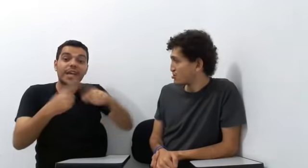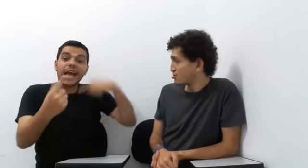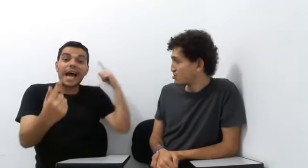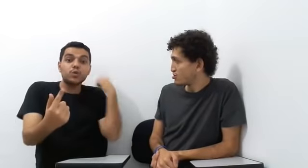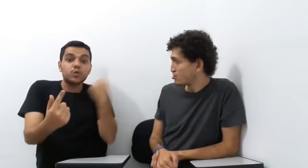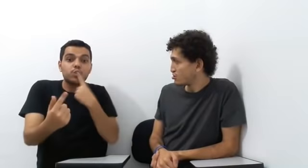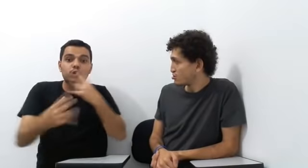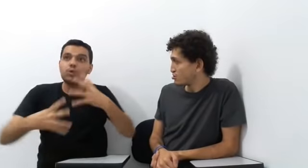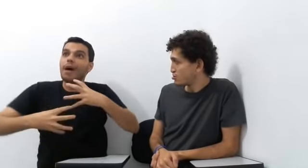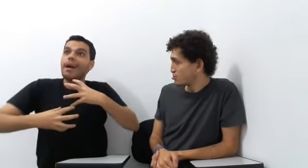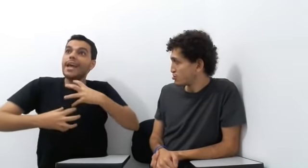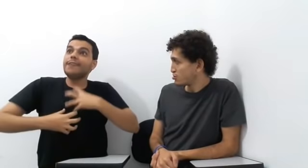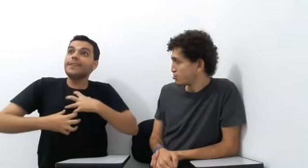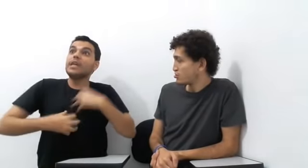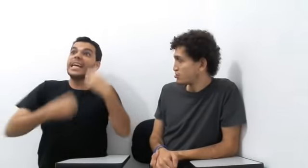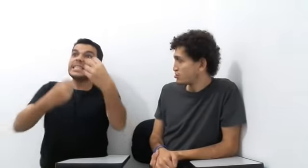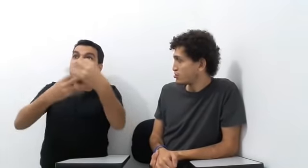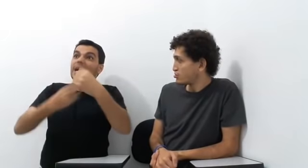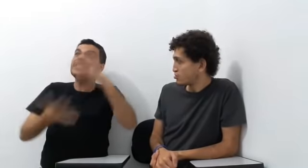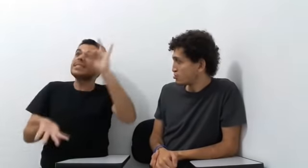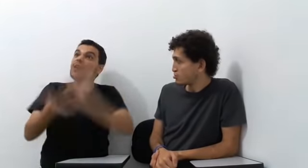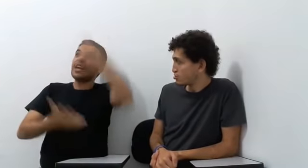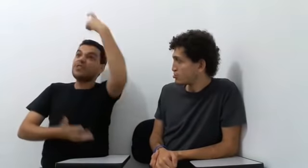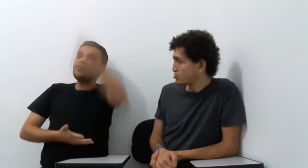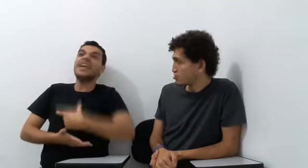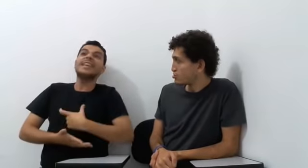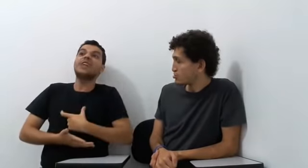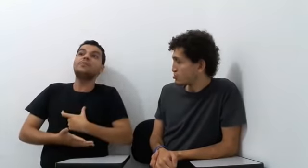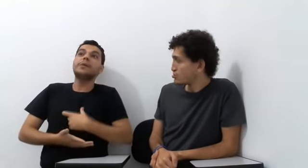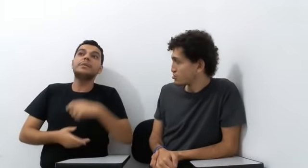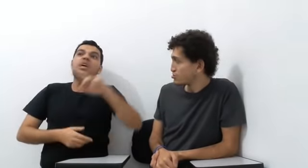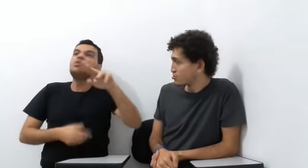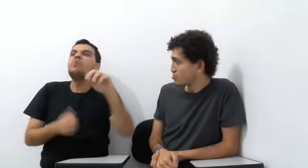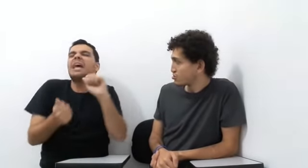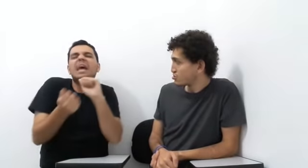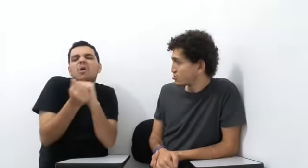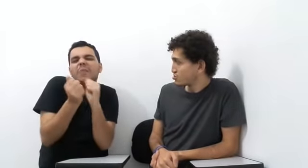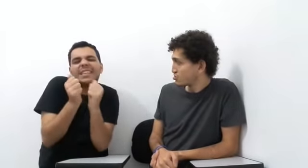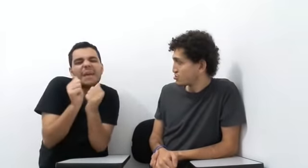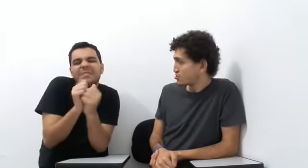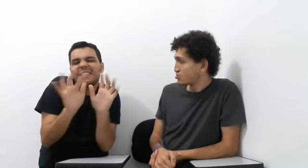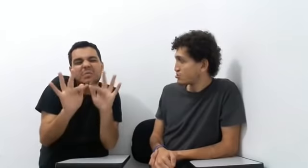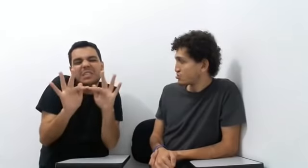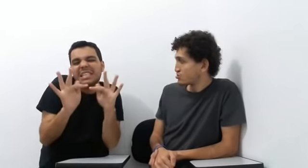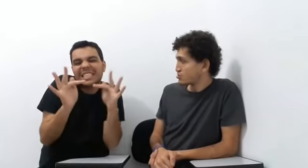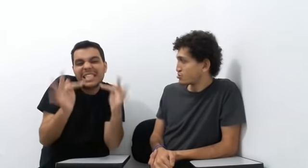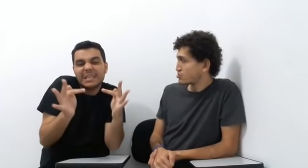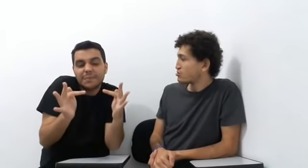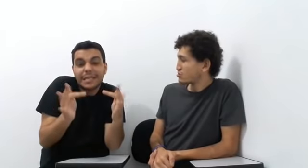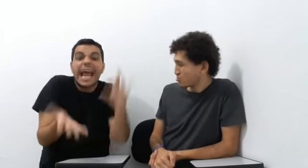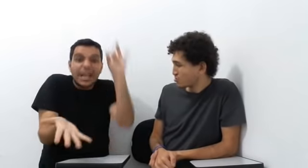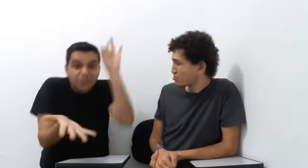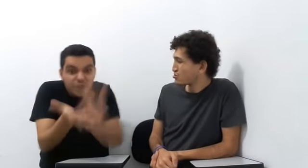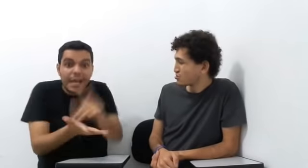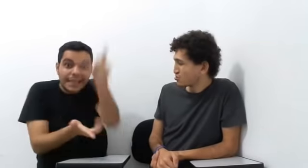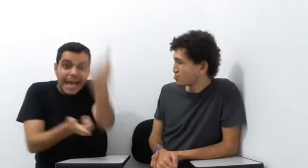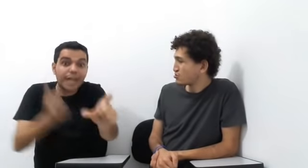aí o surdo, essa educação é de verdade para mim, não é uma adaptaçãozinha simples, é de verdade,